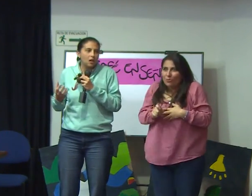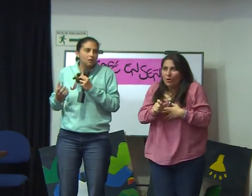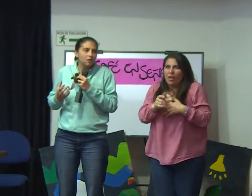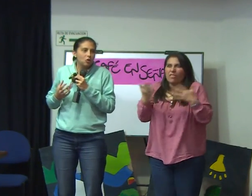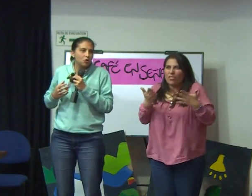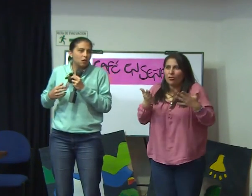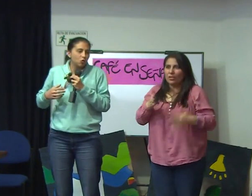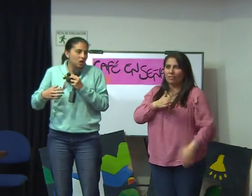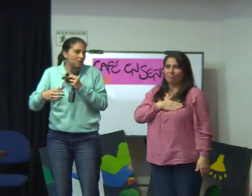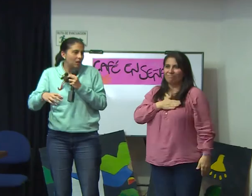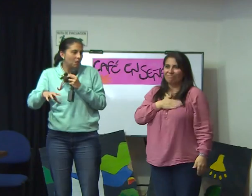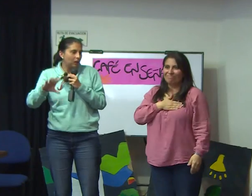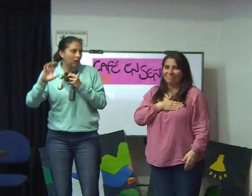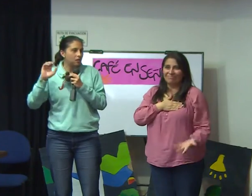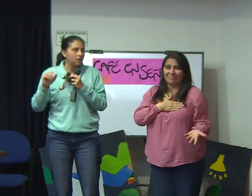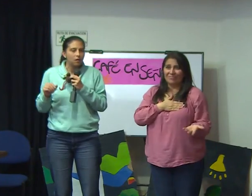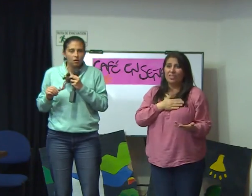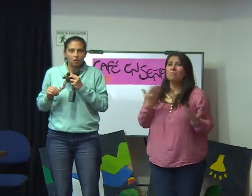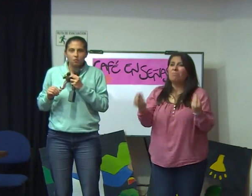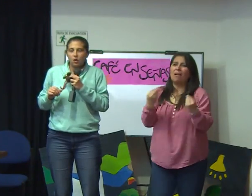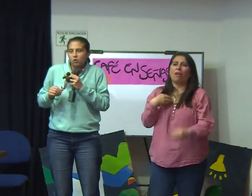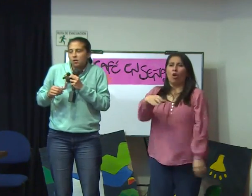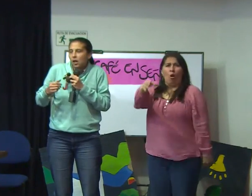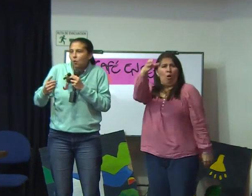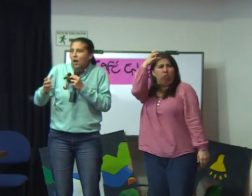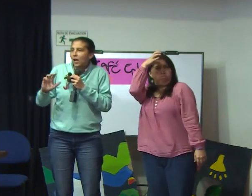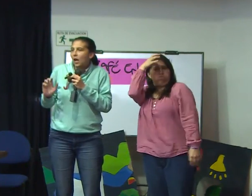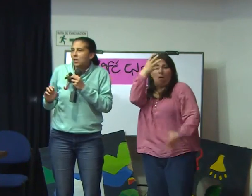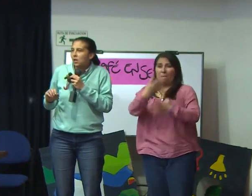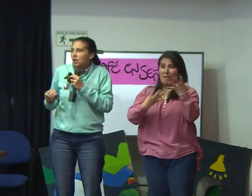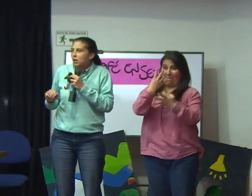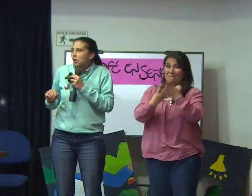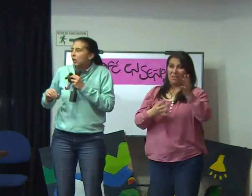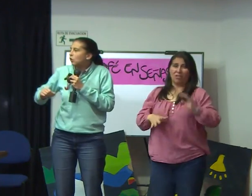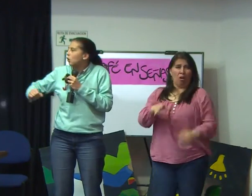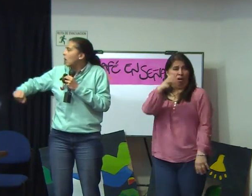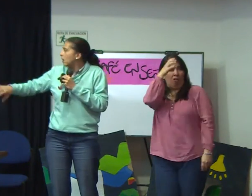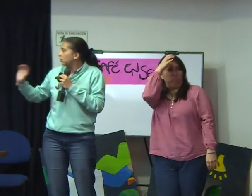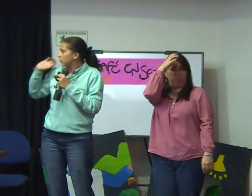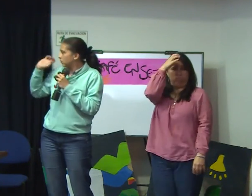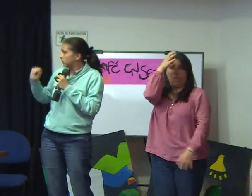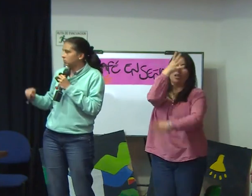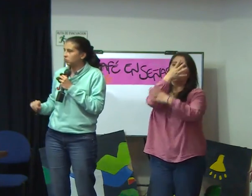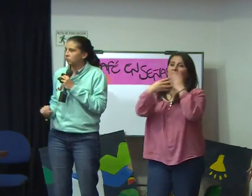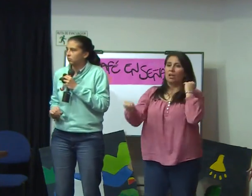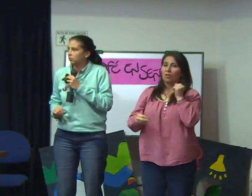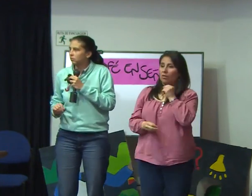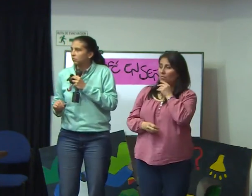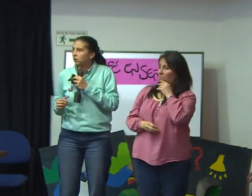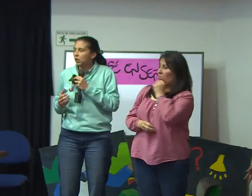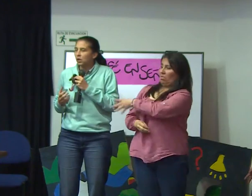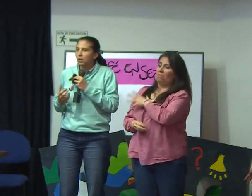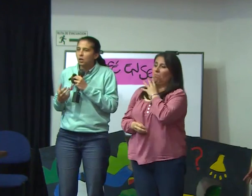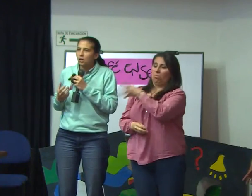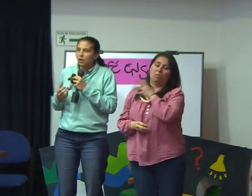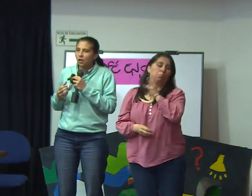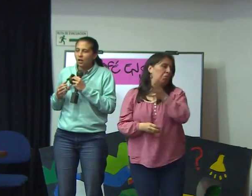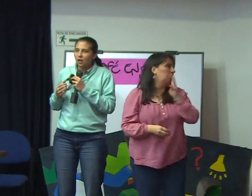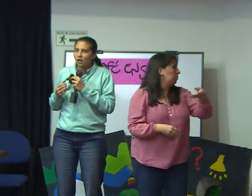si yo sé muchas matemáticas, pero si salgo a la calle, ignoro al otro, ¿sí?